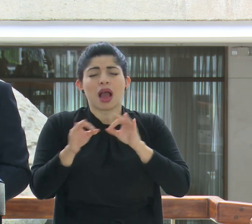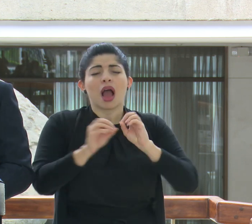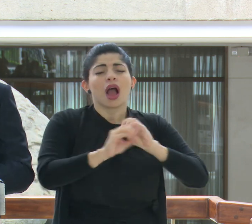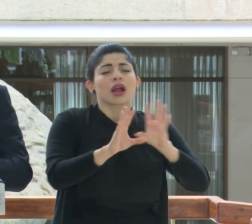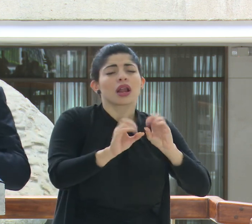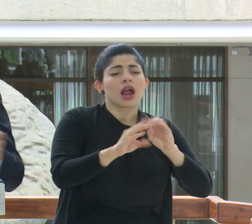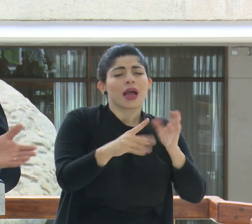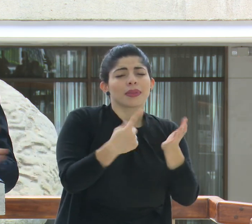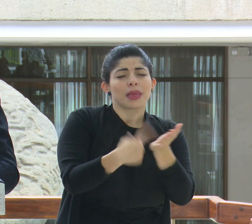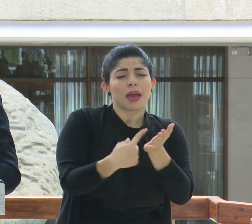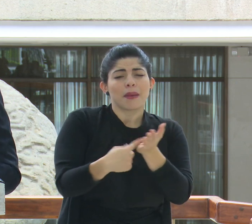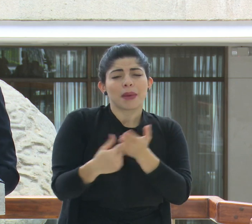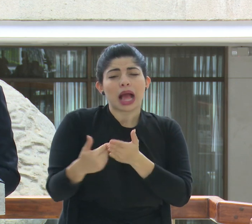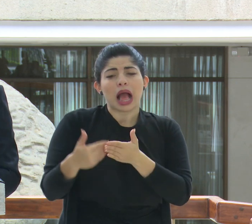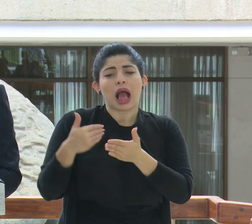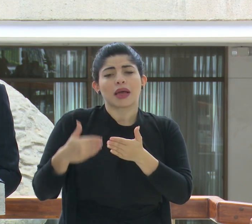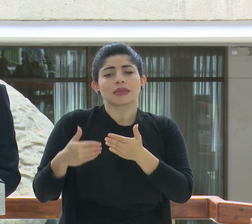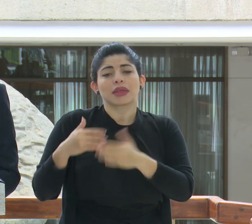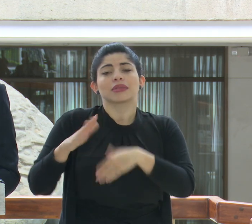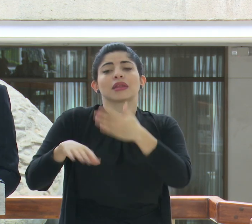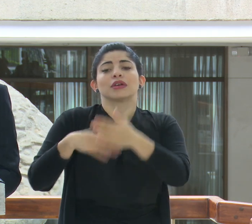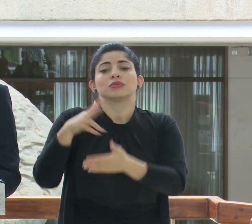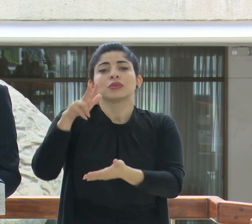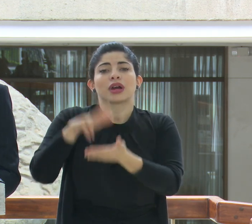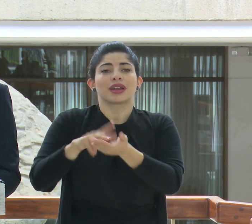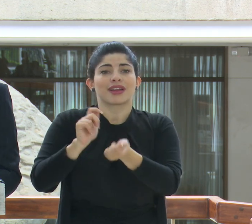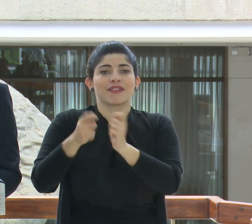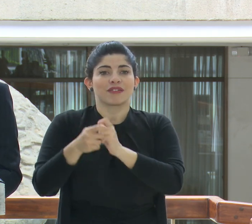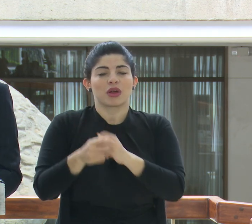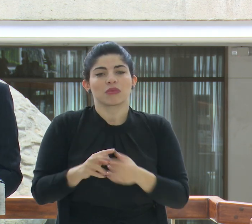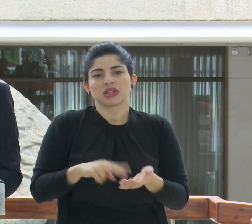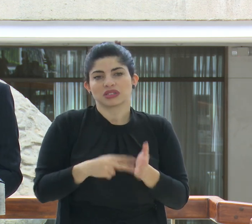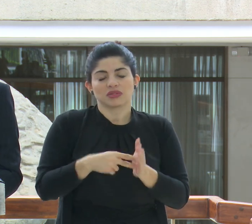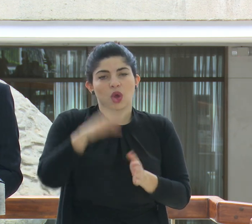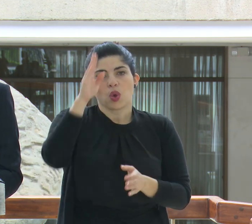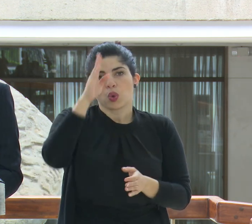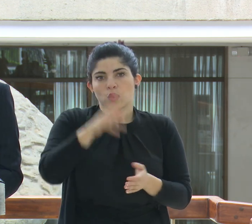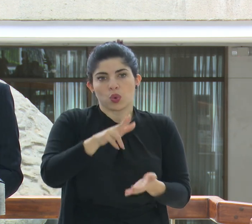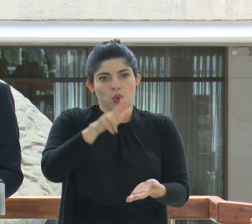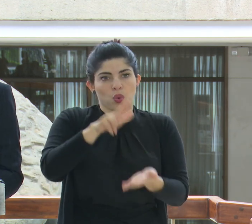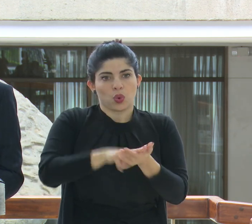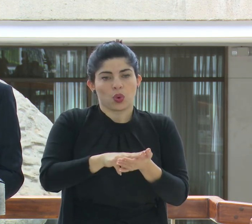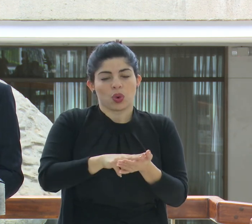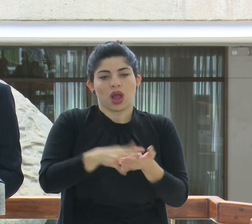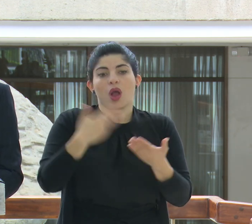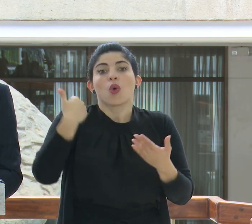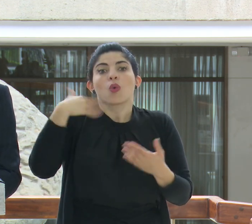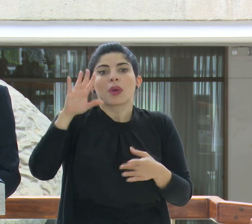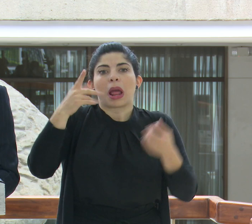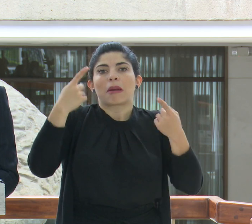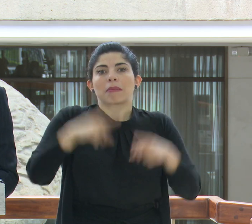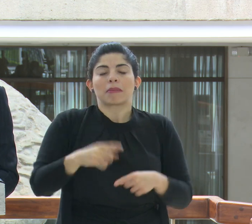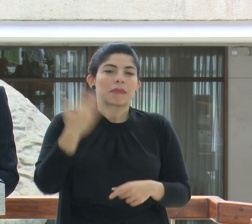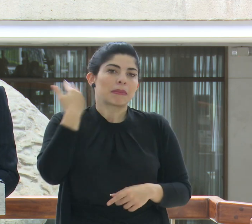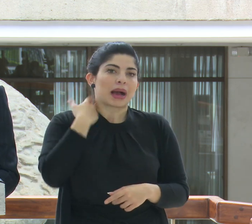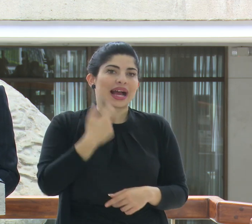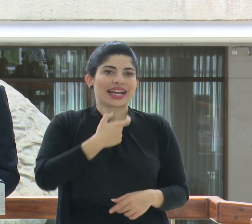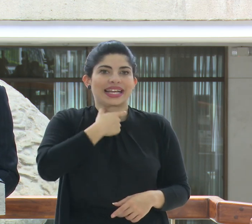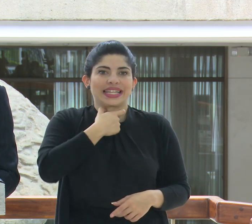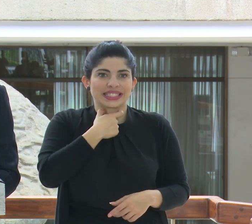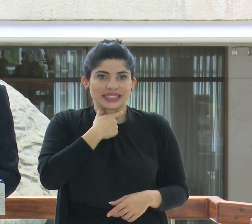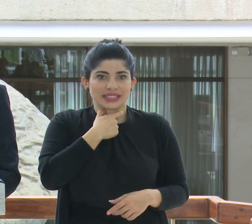esos debates antes de aprobar la reforma. Nunca lo hubiéramos hecho y hubiéramos caído en una crisis. Hubiéramos